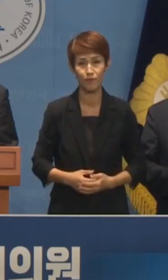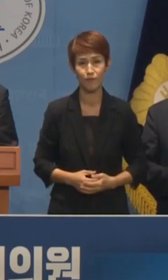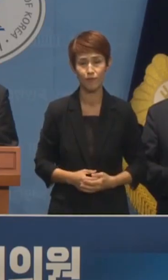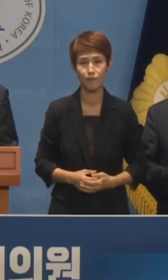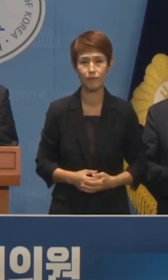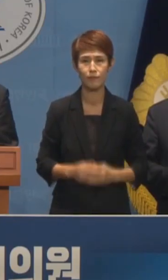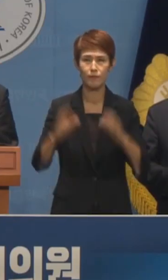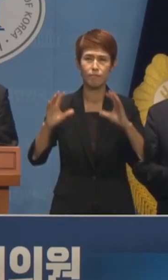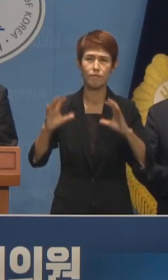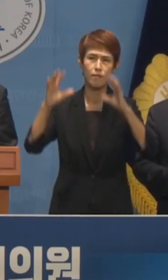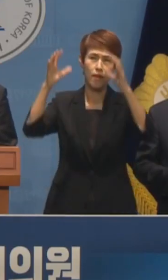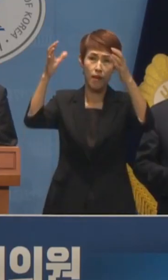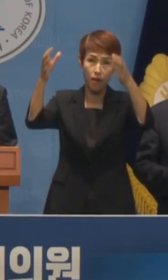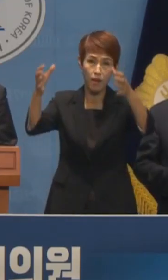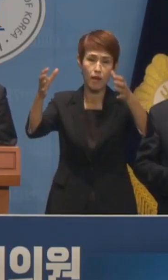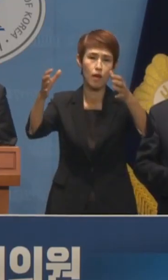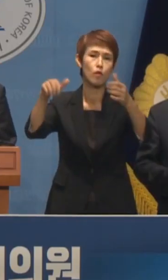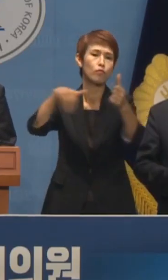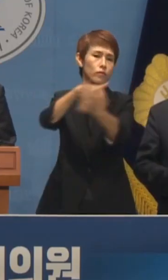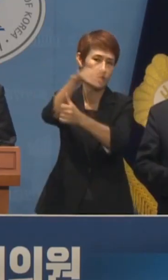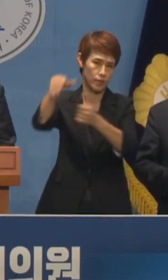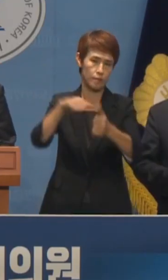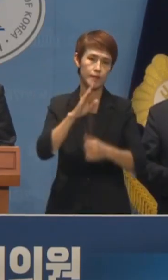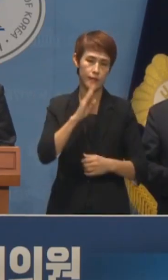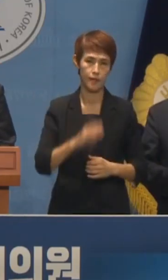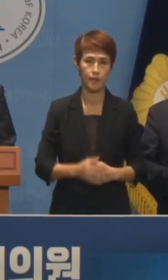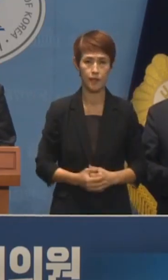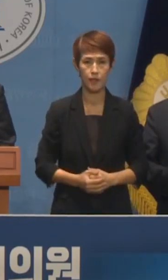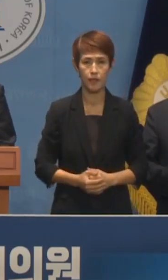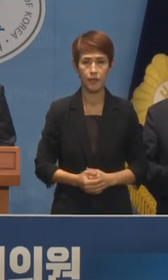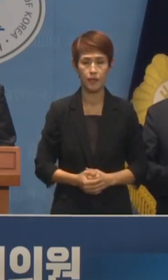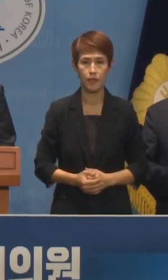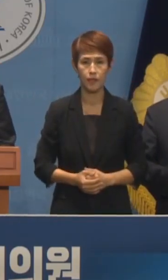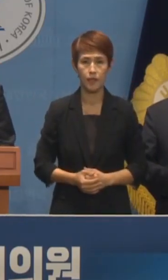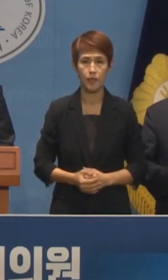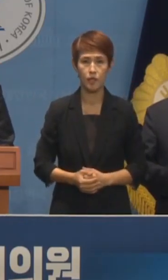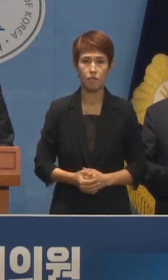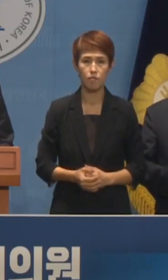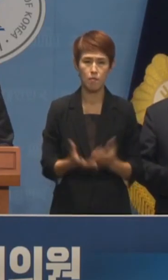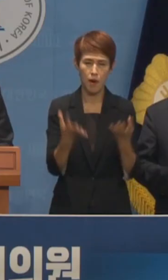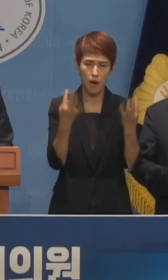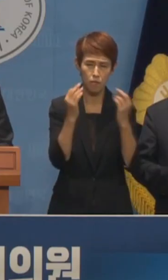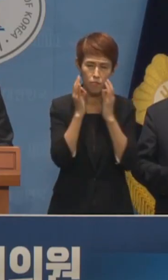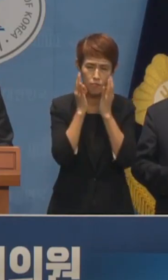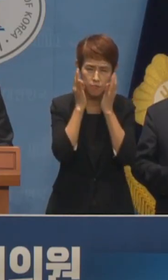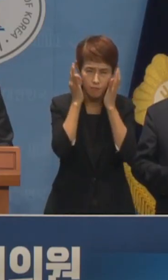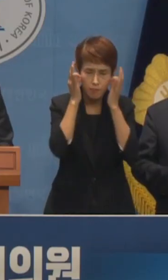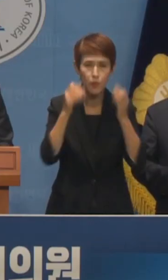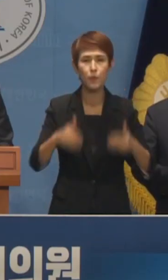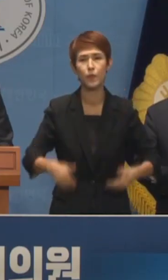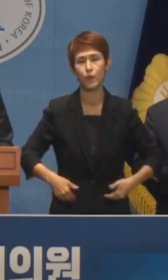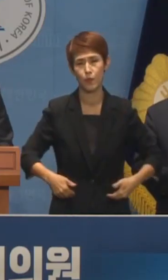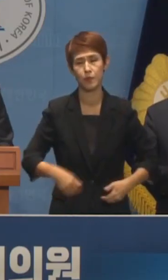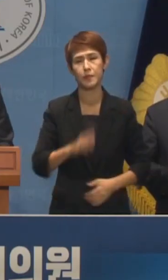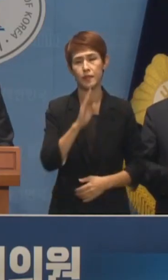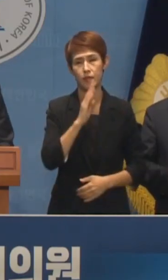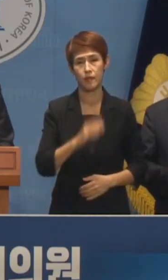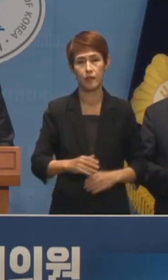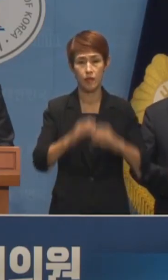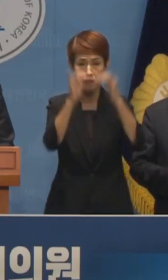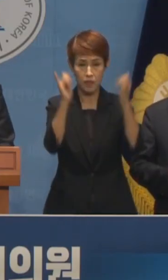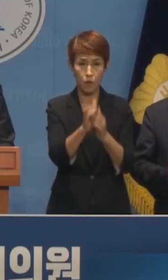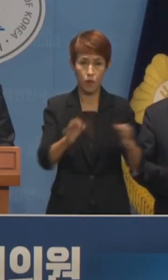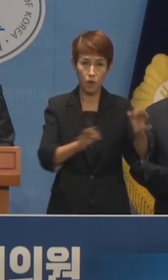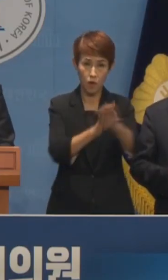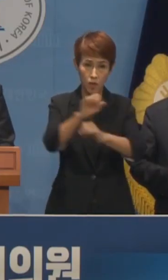전 세계적인 추세입니다. 이러한 흐름을 만들어내기까지는 많은 노력이 필요했습니다. 사회적 경제 분야